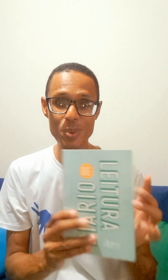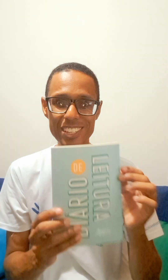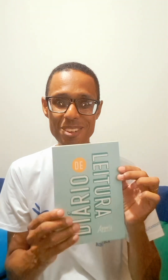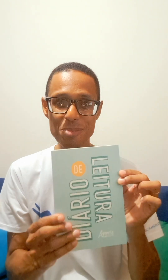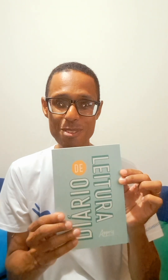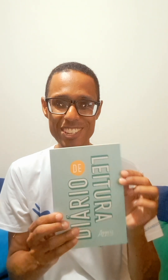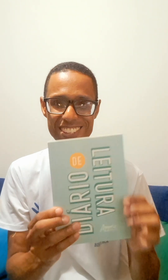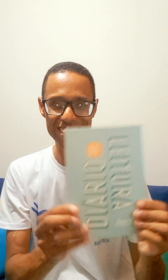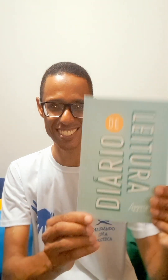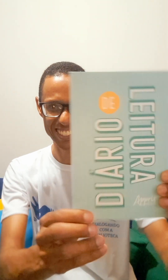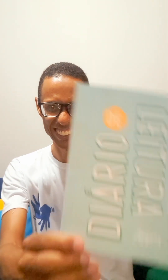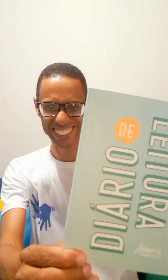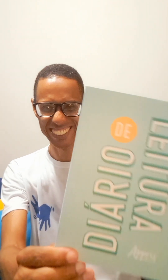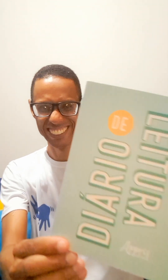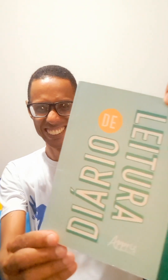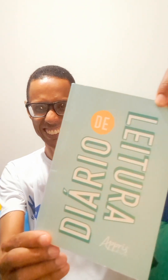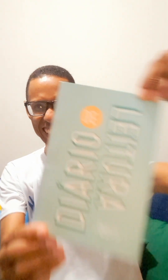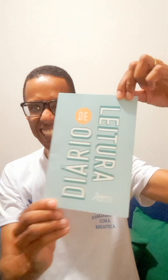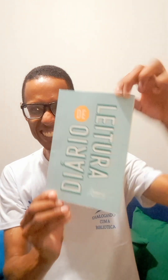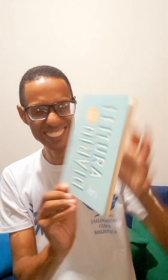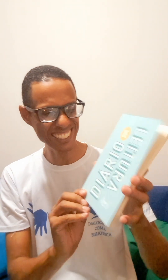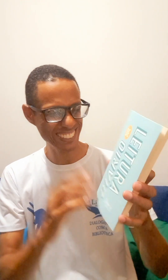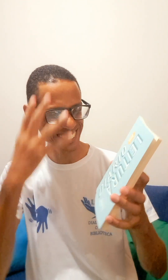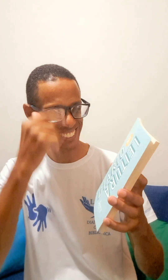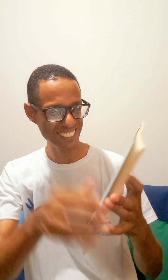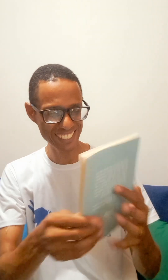em 2023. Lindo, lindo, lindo, lindo, lindo!